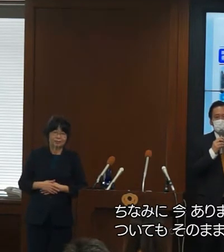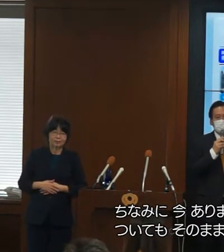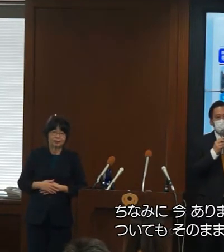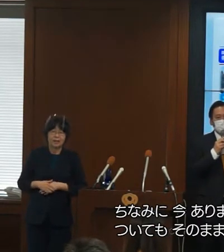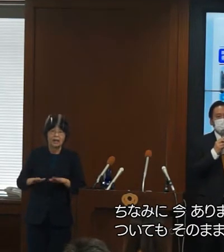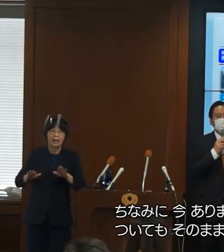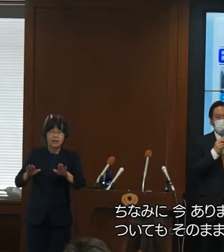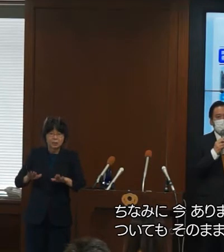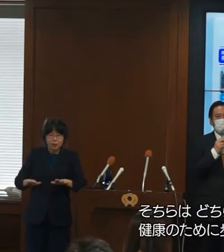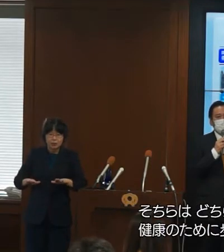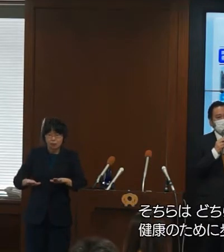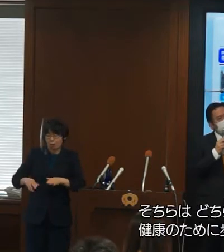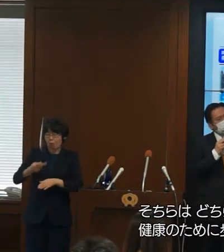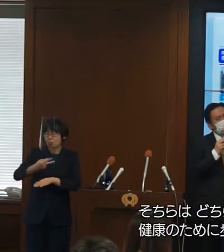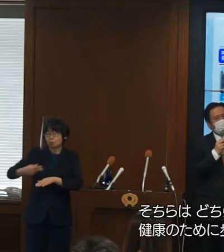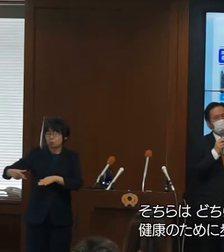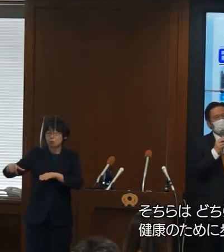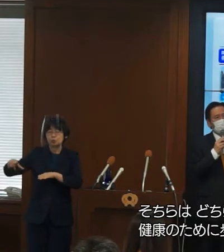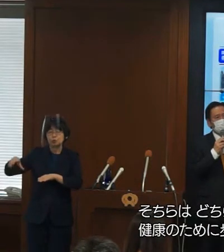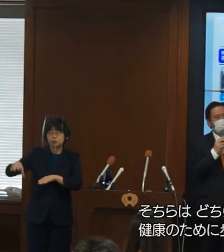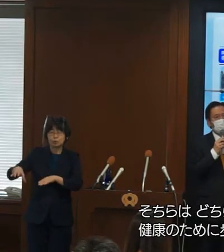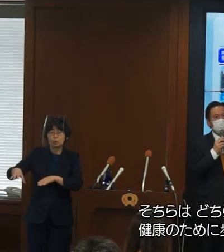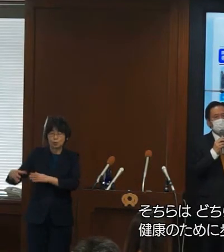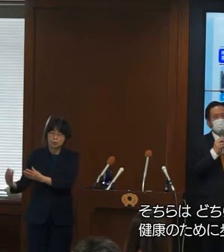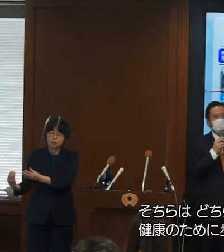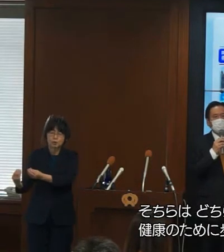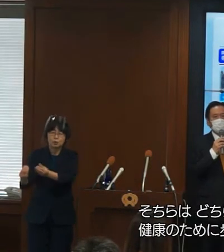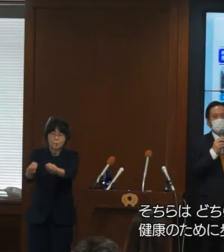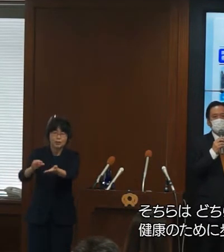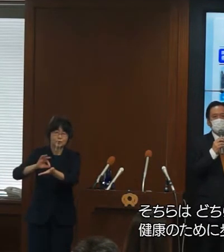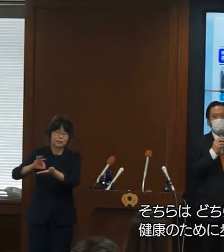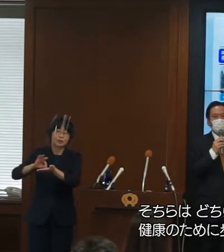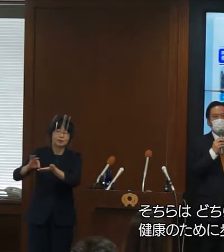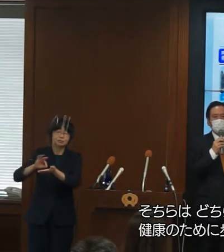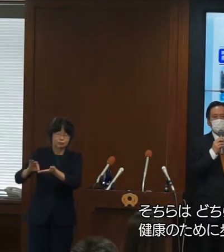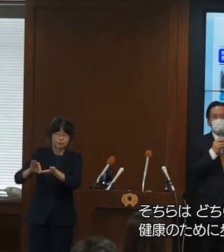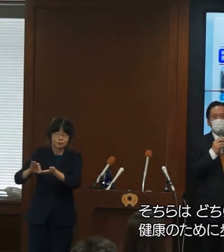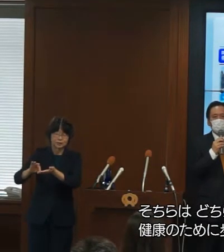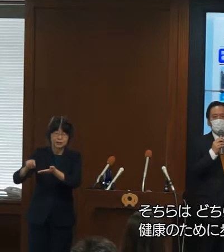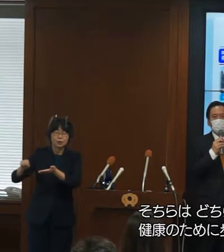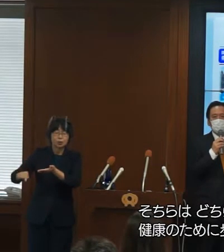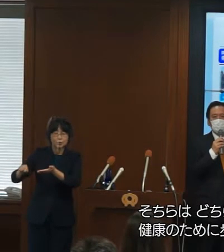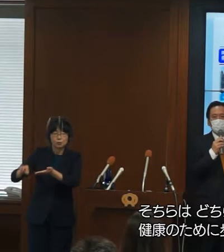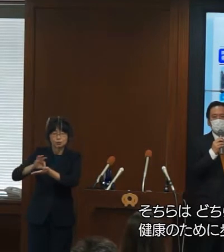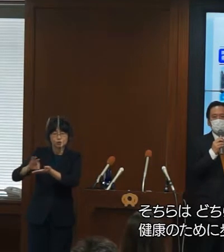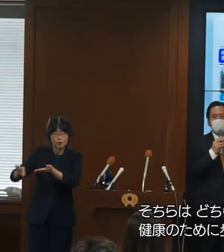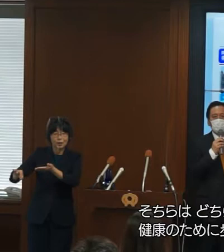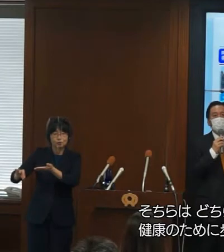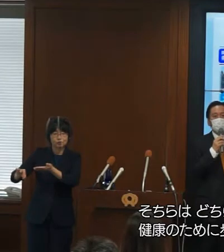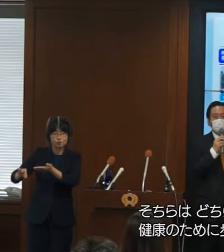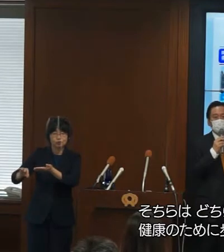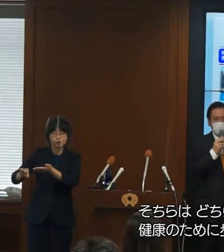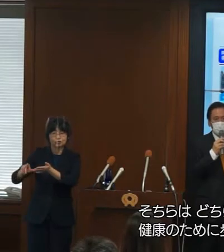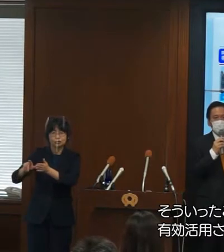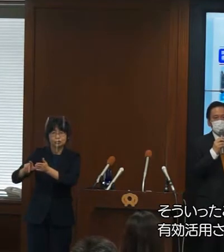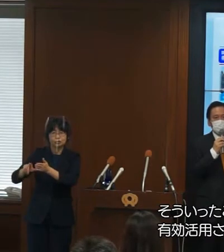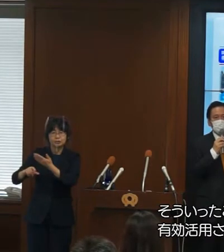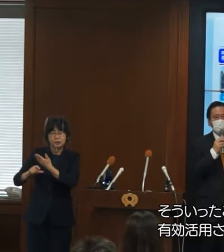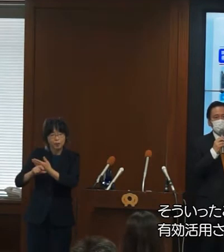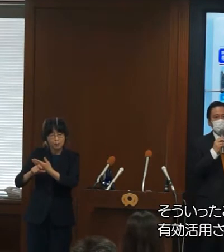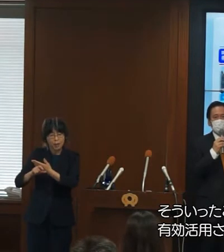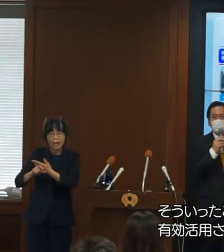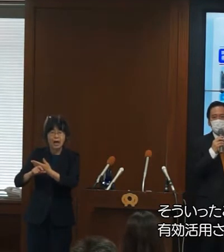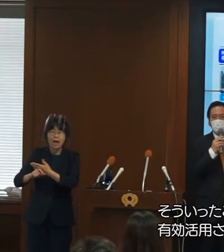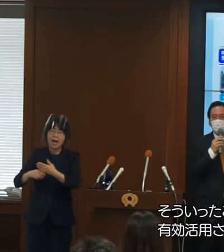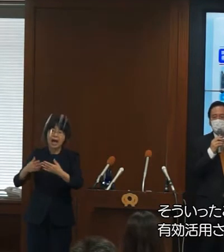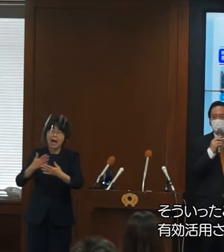ま存続しますので、まあ、そちらの方はどちらかというと健康のためにこう歩いていただくとか、まあ、そうい